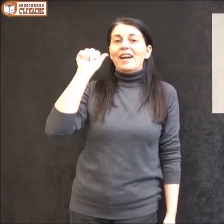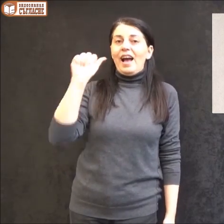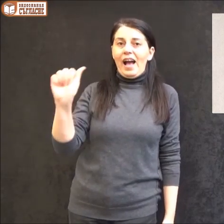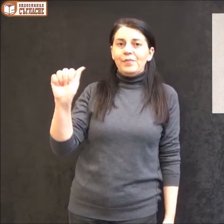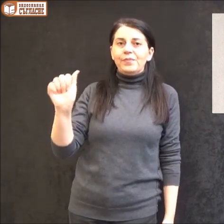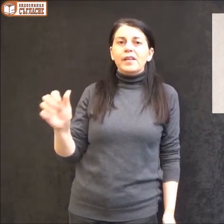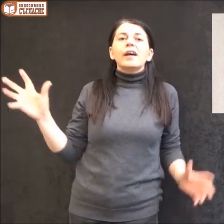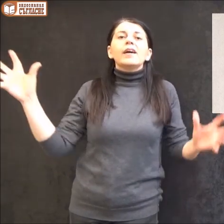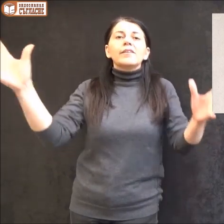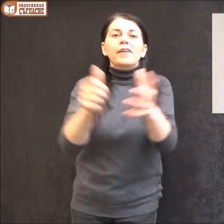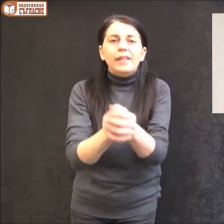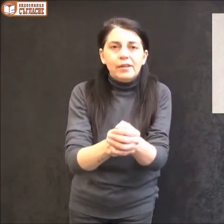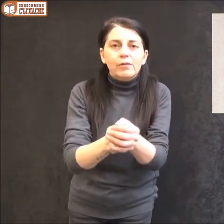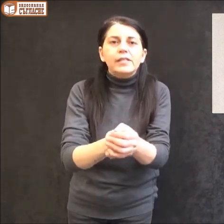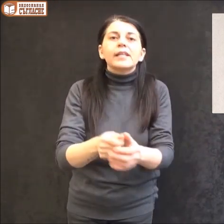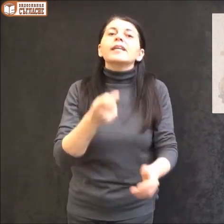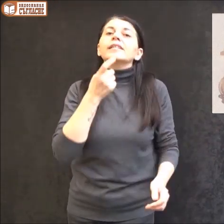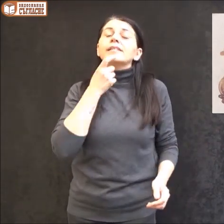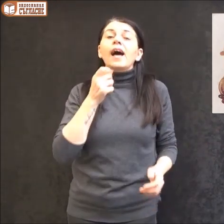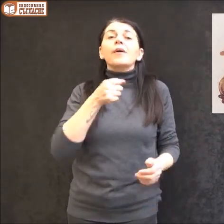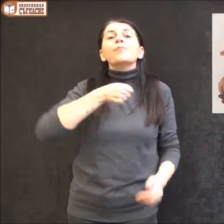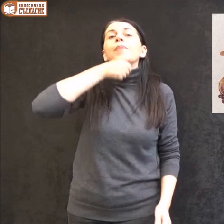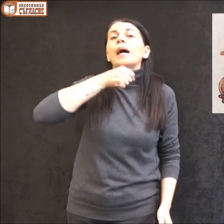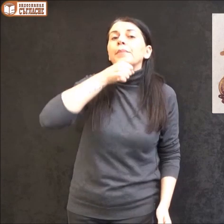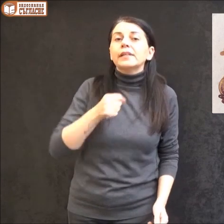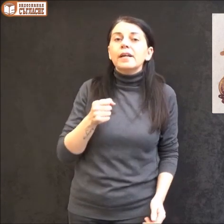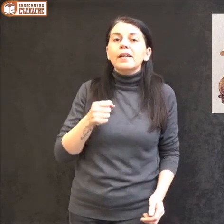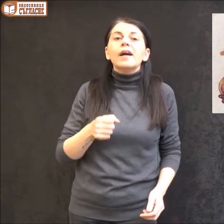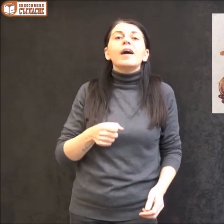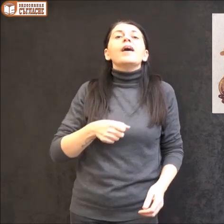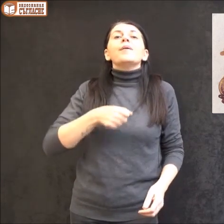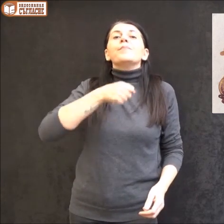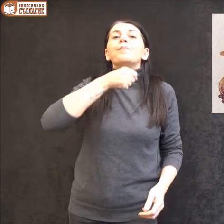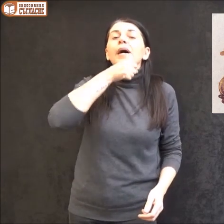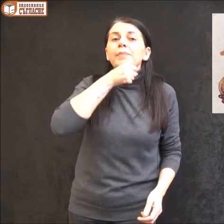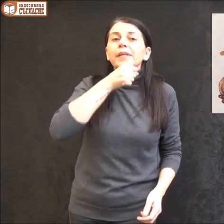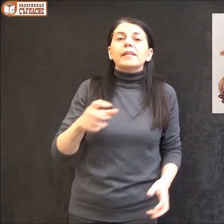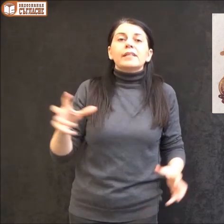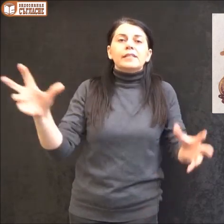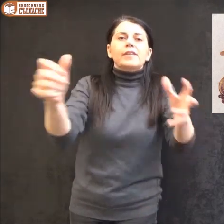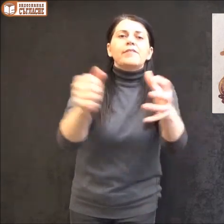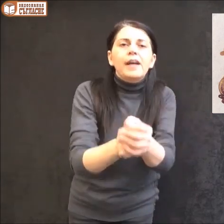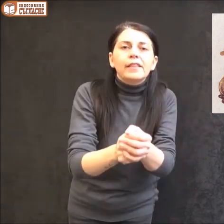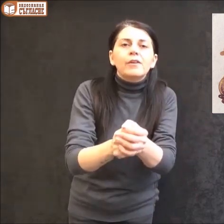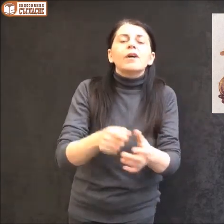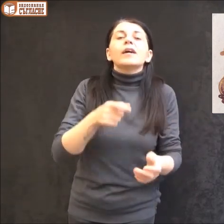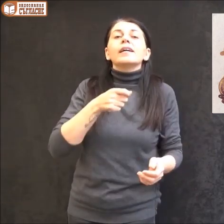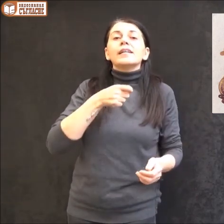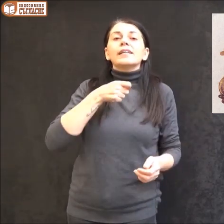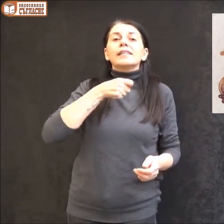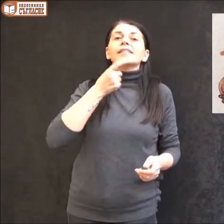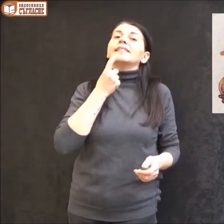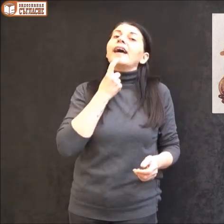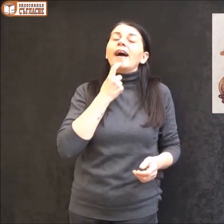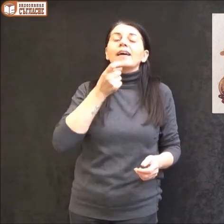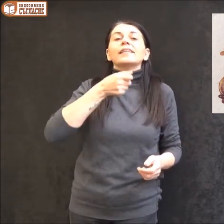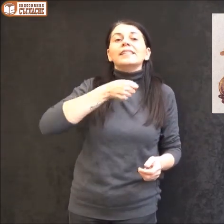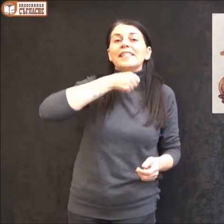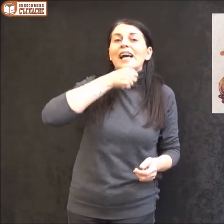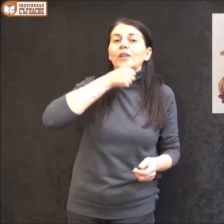И.К.А. Хванала се за бабата. Бабата се хванала за